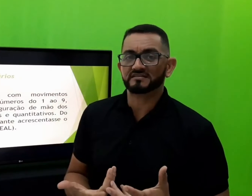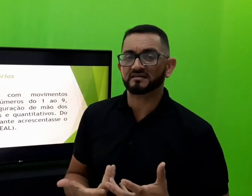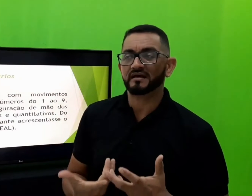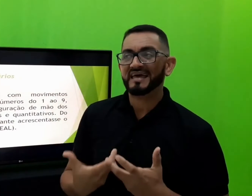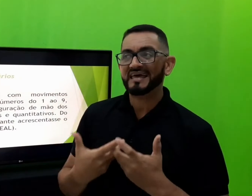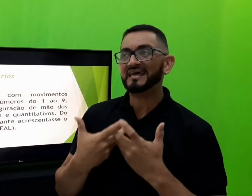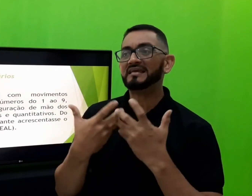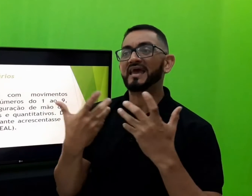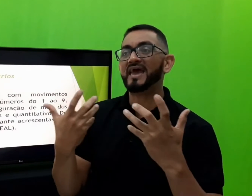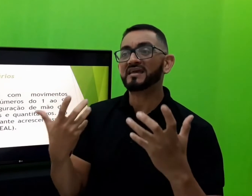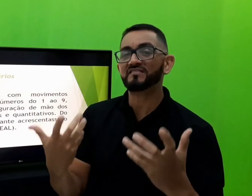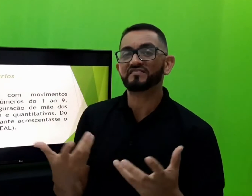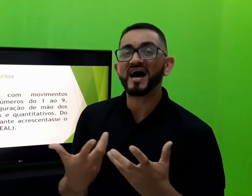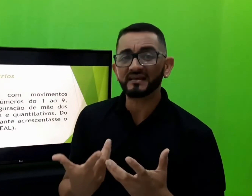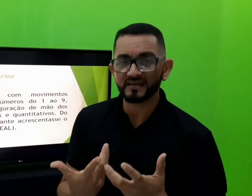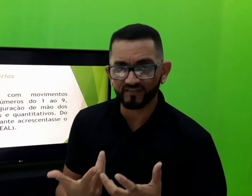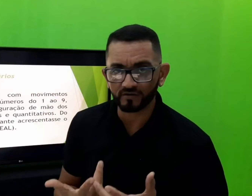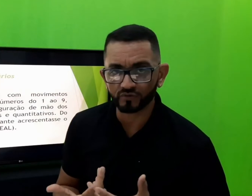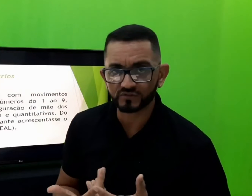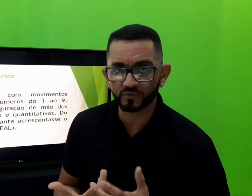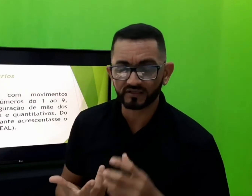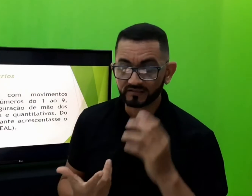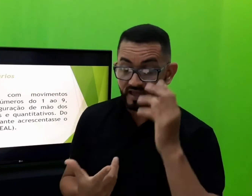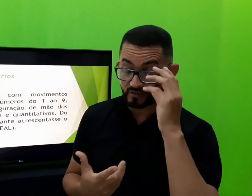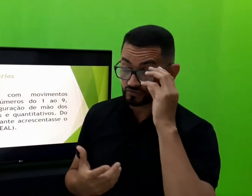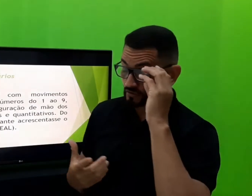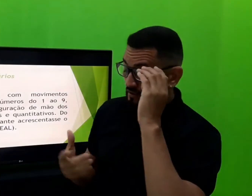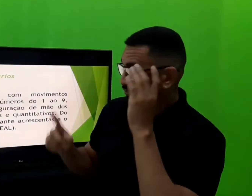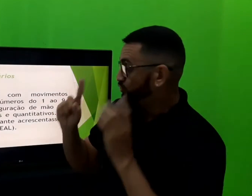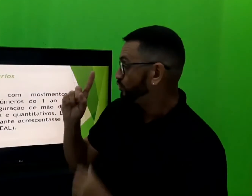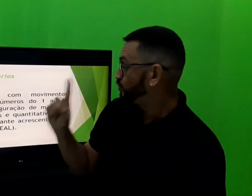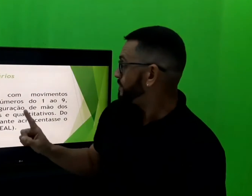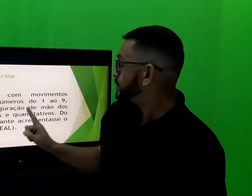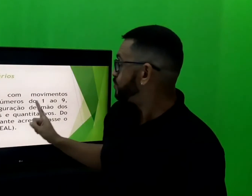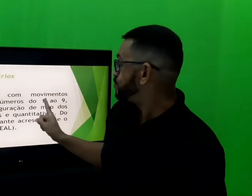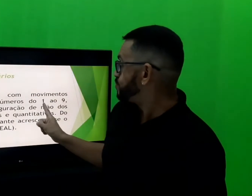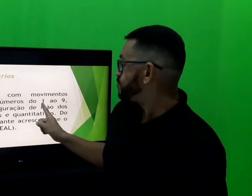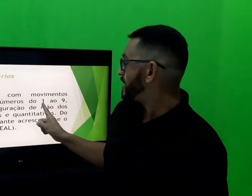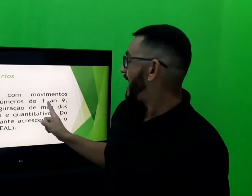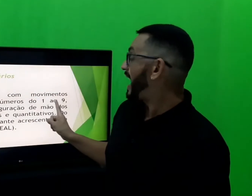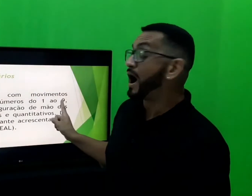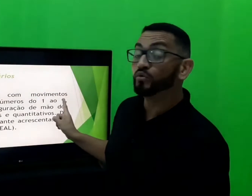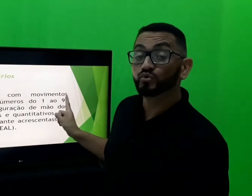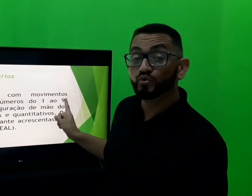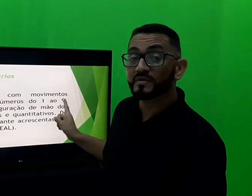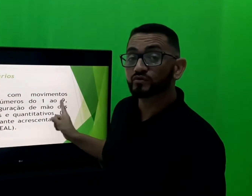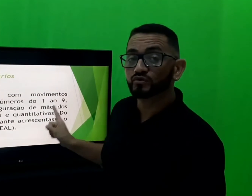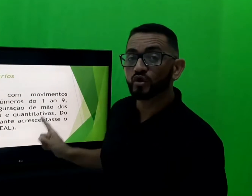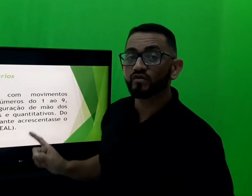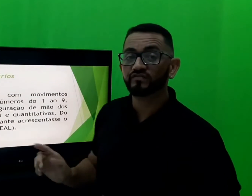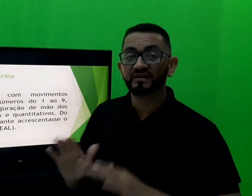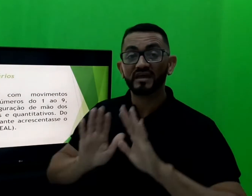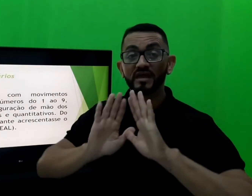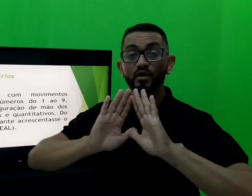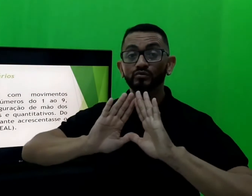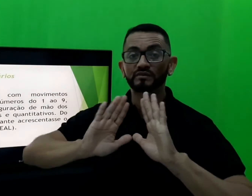conversa ele equivale a valores monetários, do número 1 ao número 9 eu